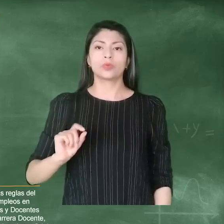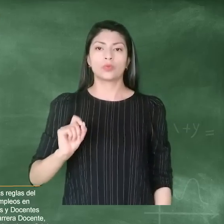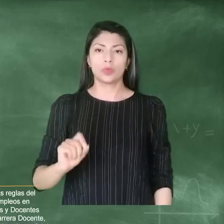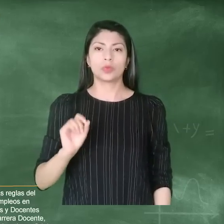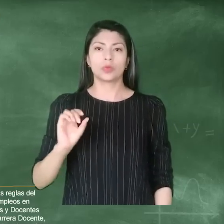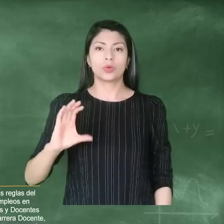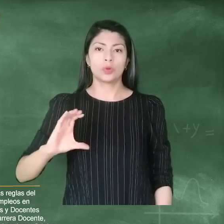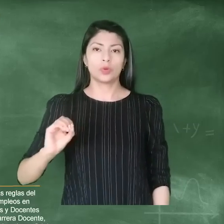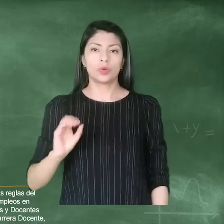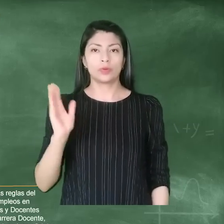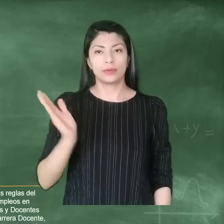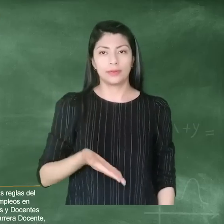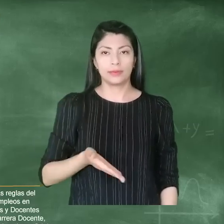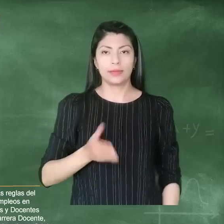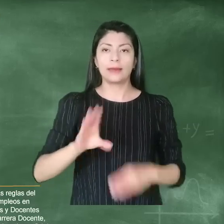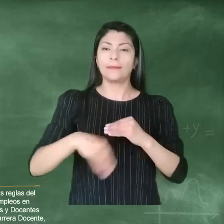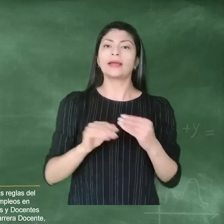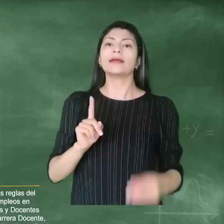https://simo.cnsc.gov.co/.